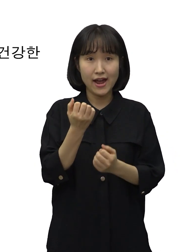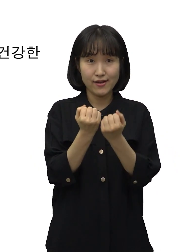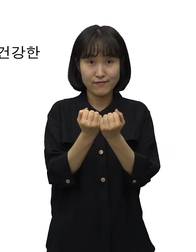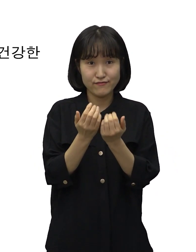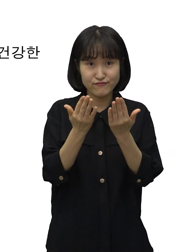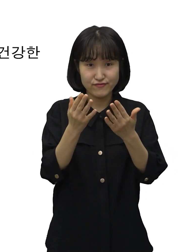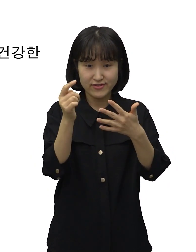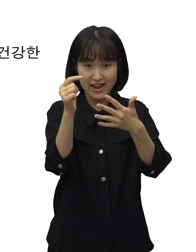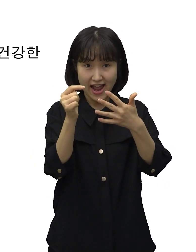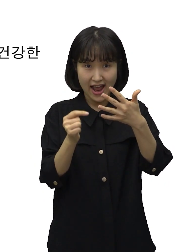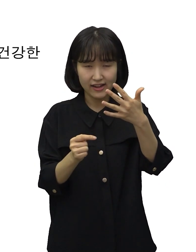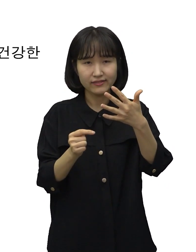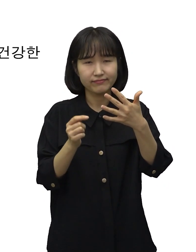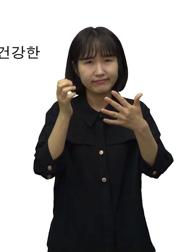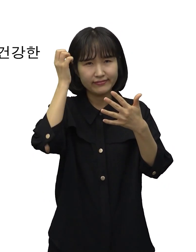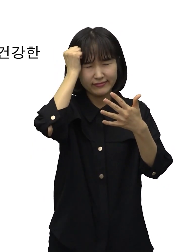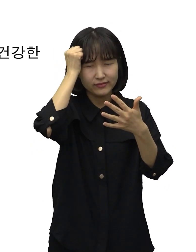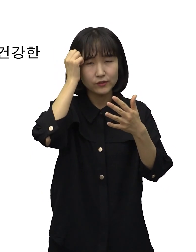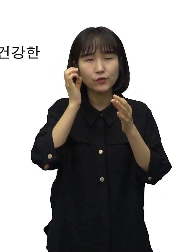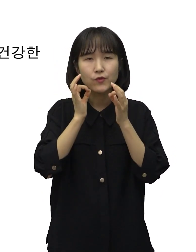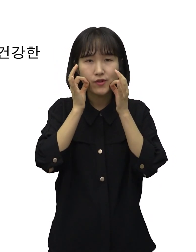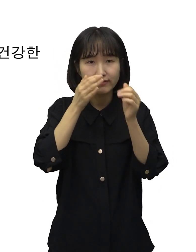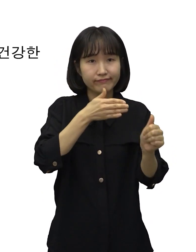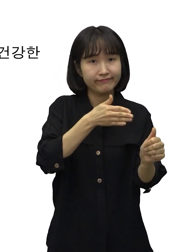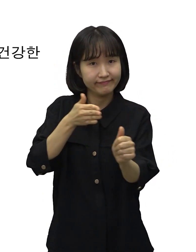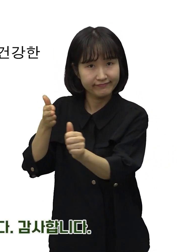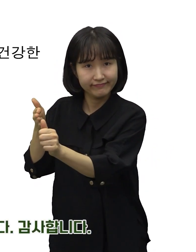통증입니다. 일생을 함께한 우리의 허리